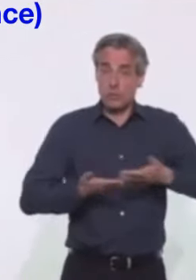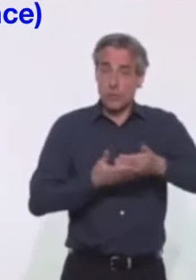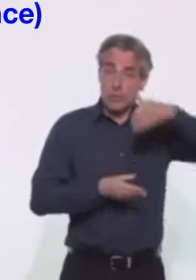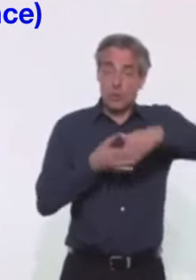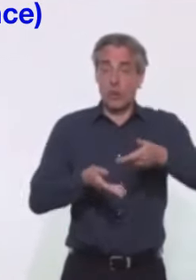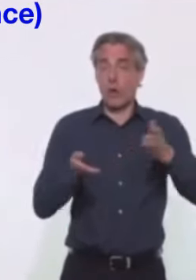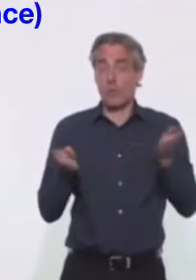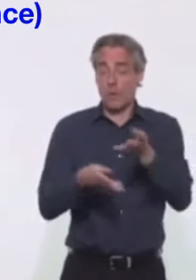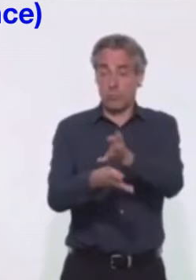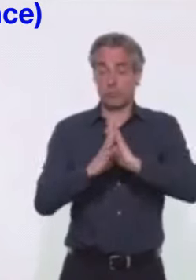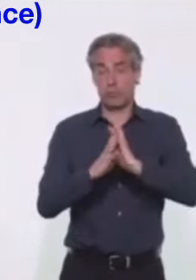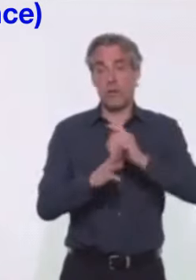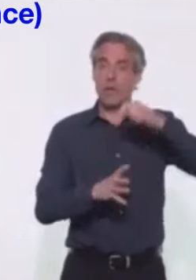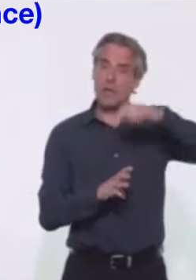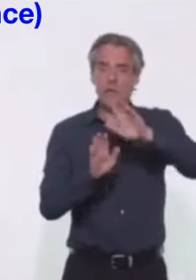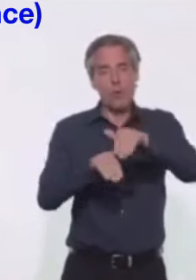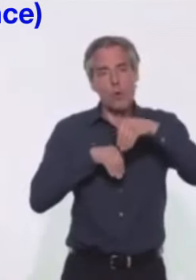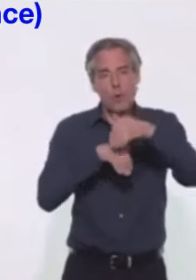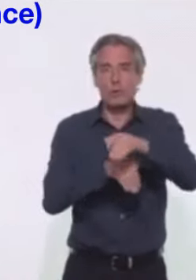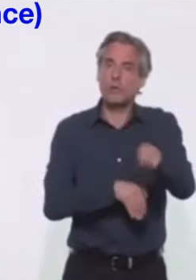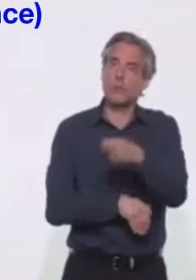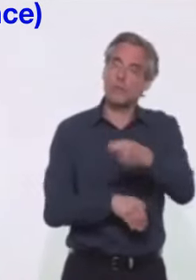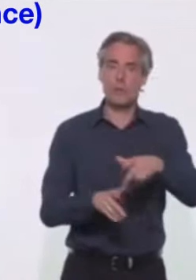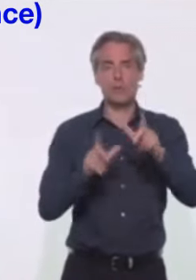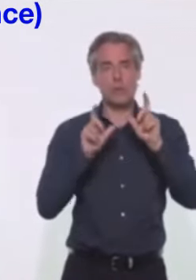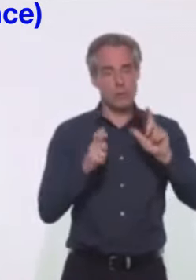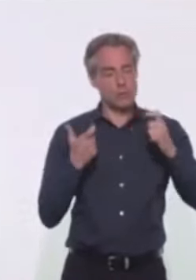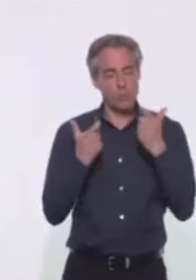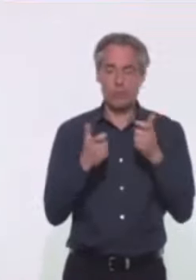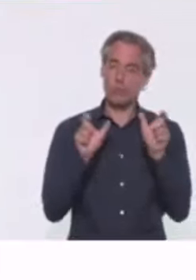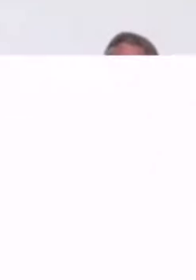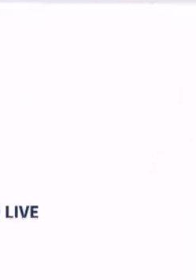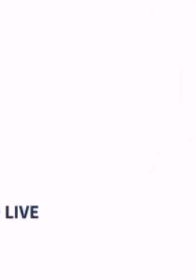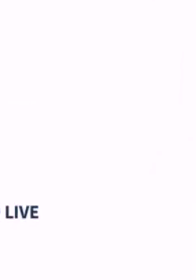l'hôpital. Nous devons absolument continuer à rester vigilants, mobilisés et prudents.